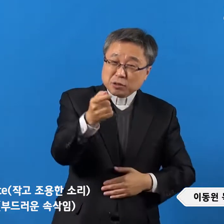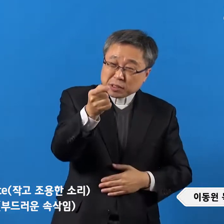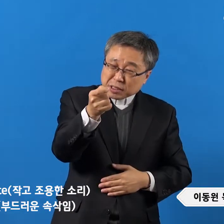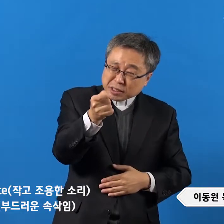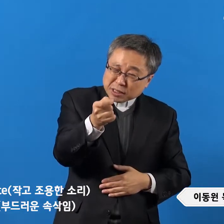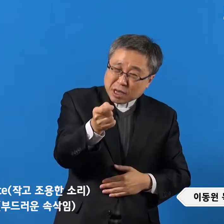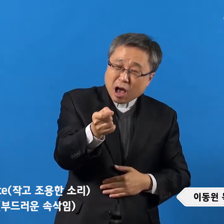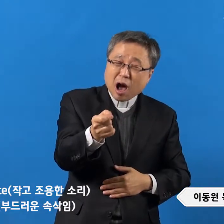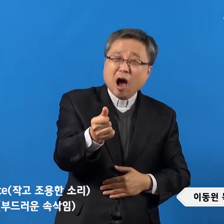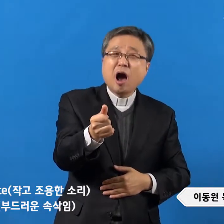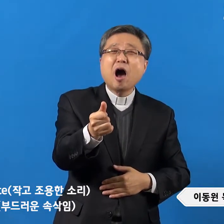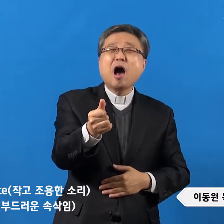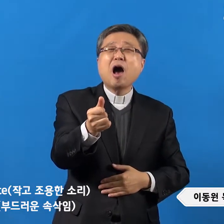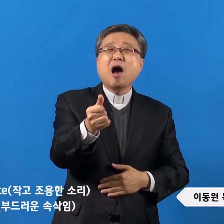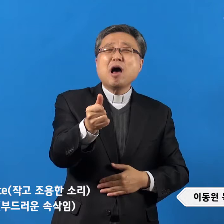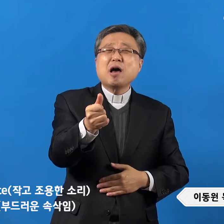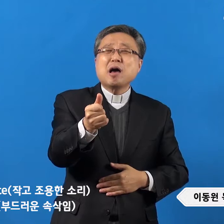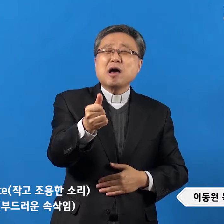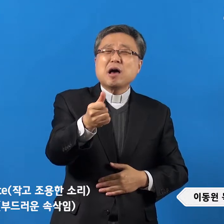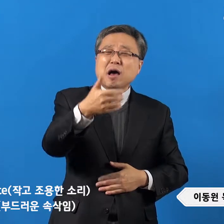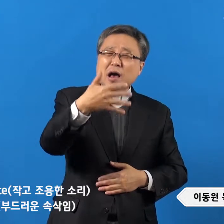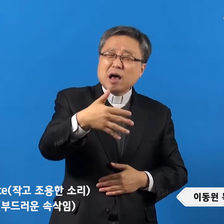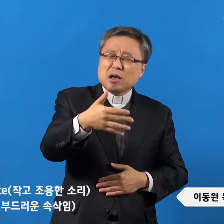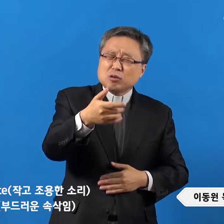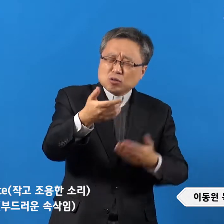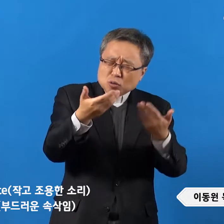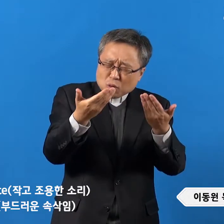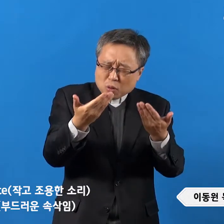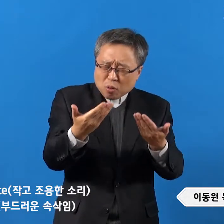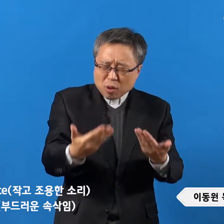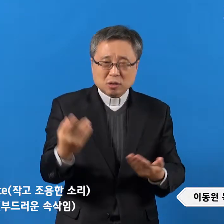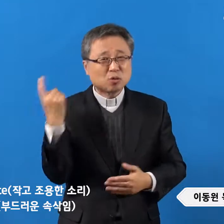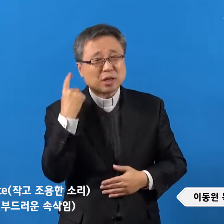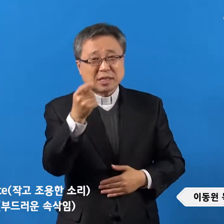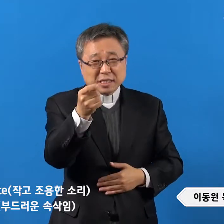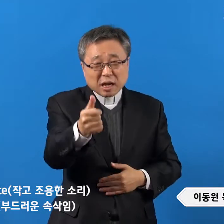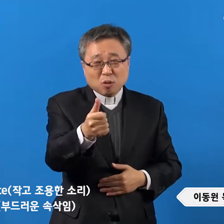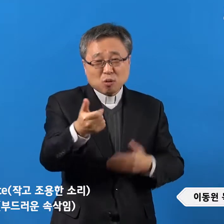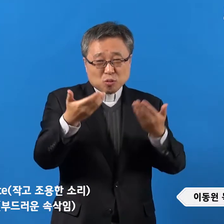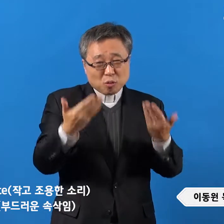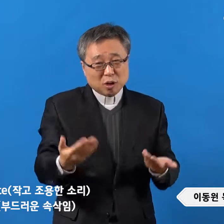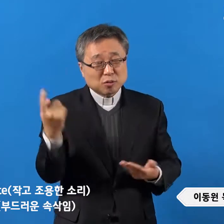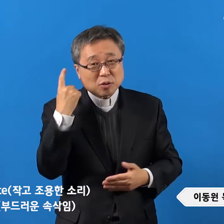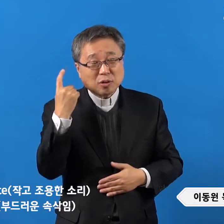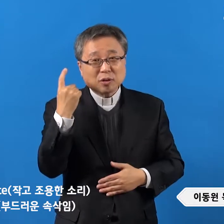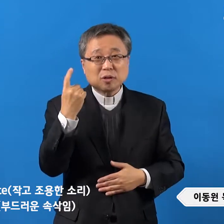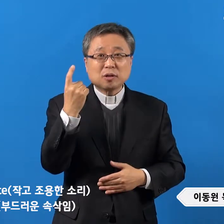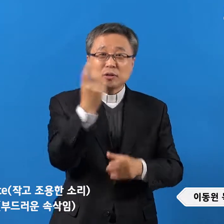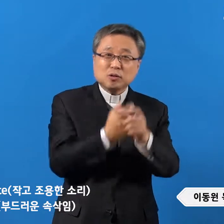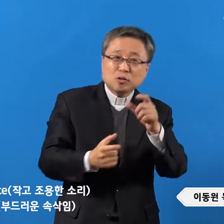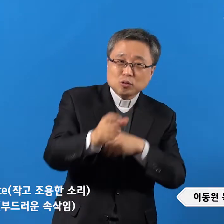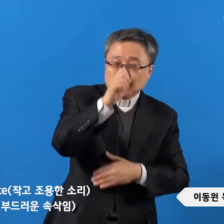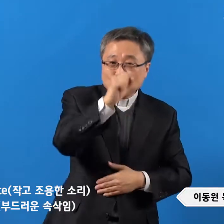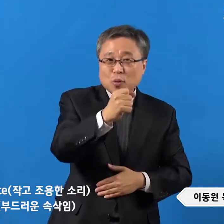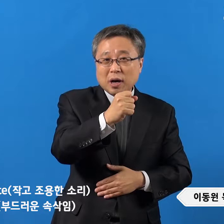a small still voice, 작고 조용한 소리. 근데 더 좋아하는 제가 영어 번역 가운데 하는 gentle